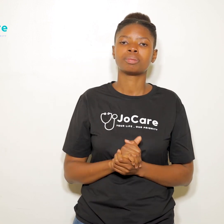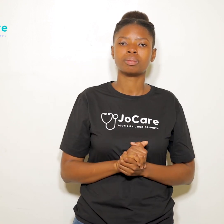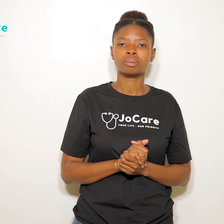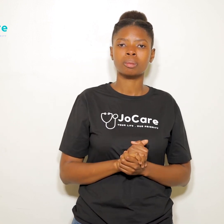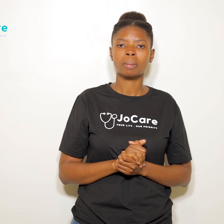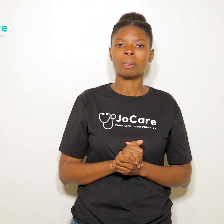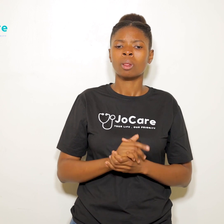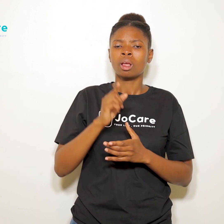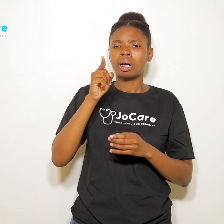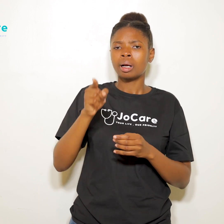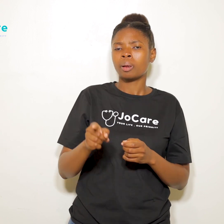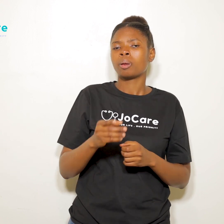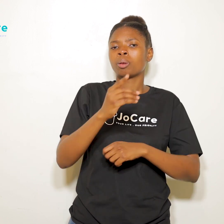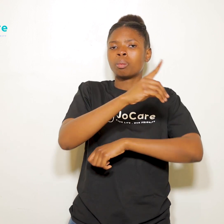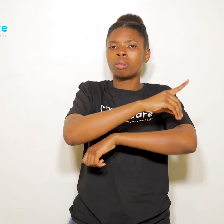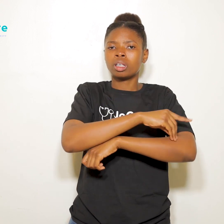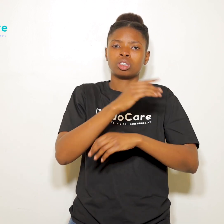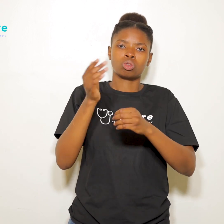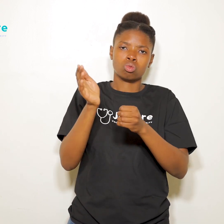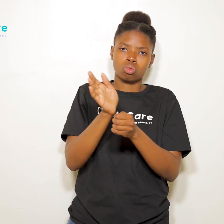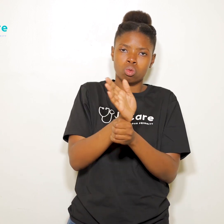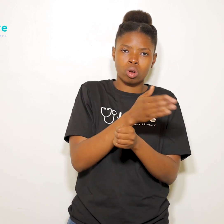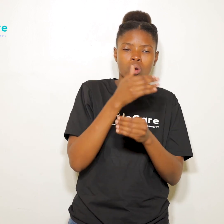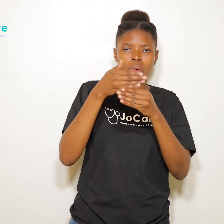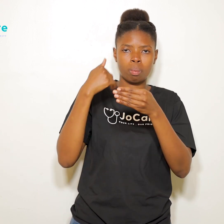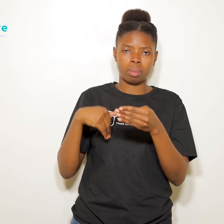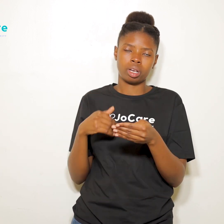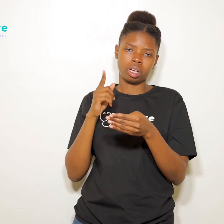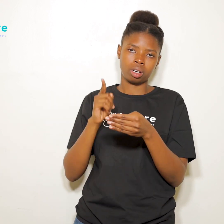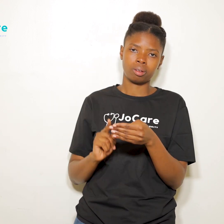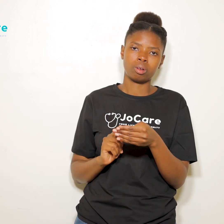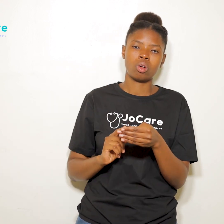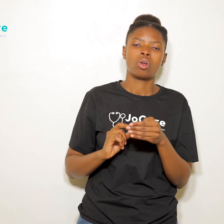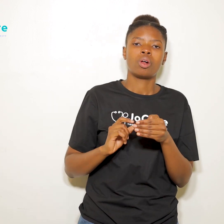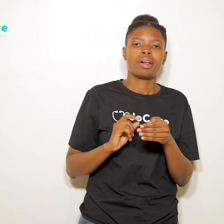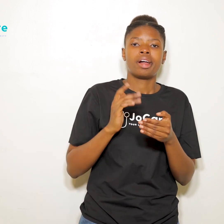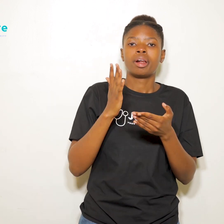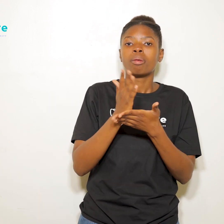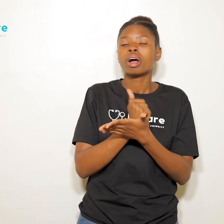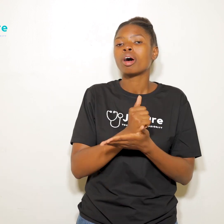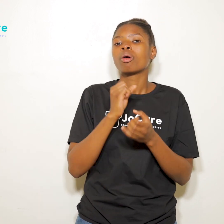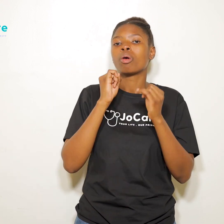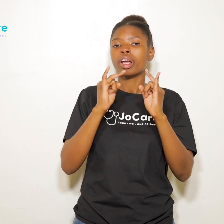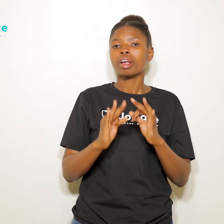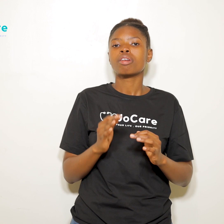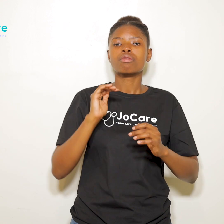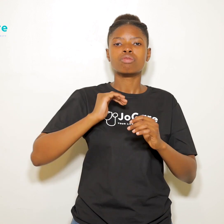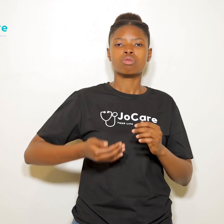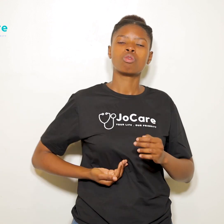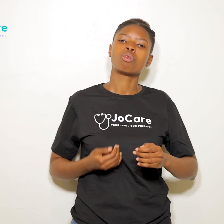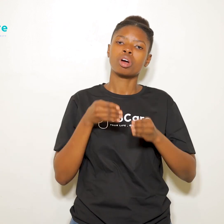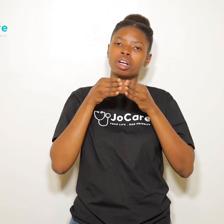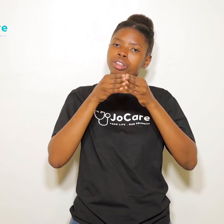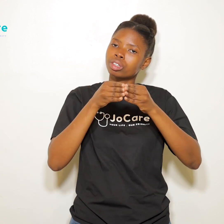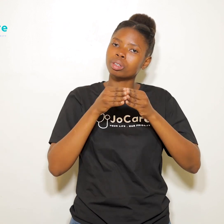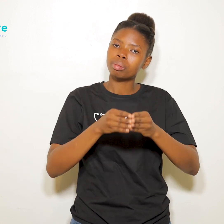ya mbere yaho nuko uyu mudamu akoze imibonano mpuzabitsina idakingiye akabonana n'umugabo, umugabo